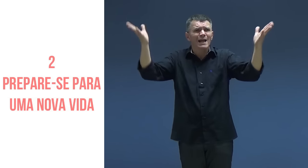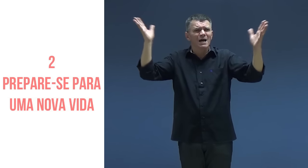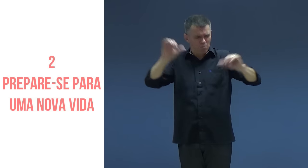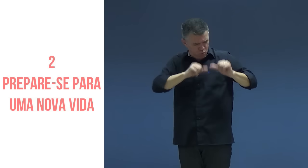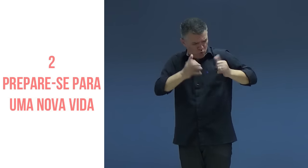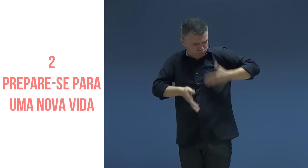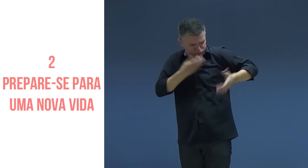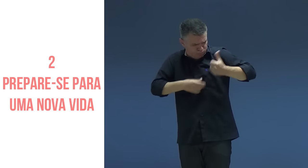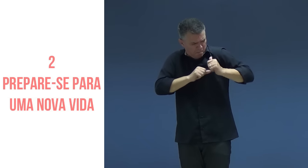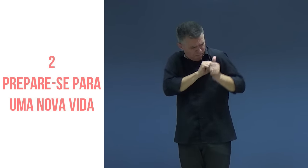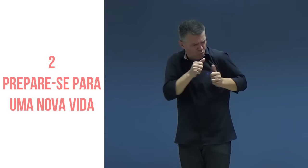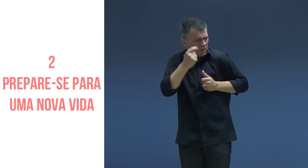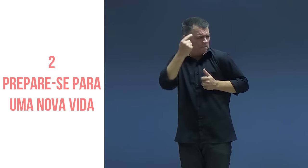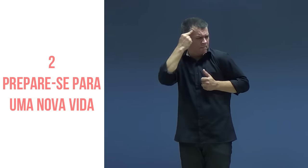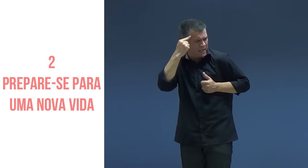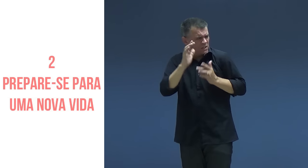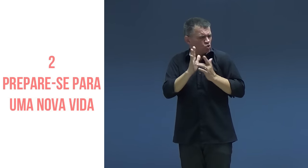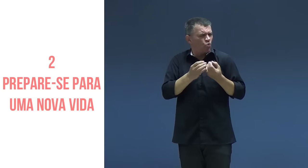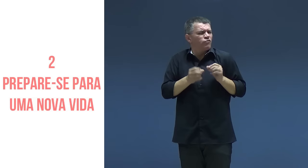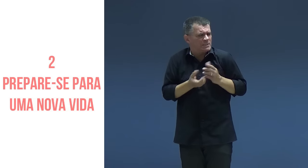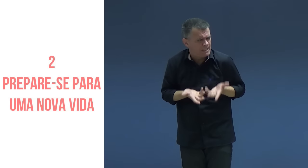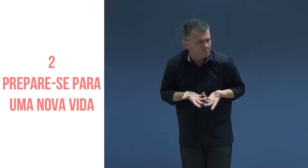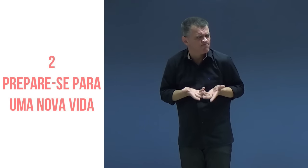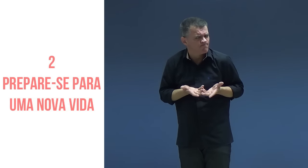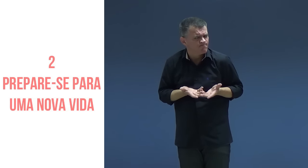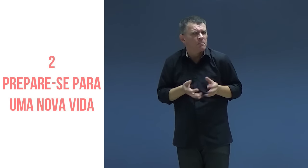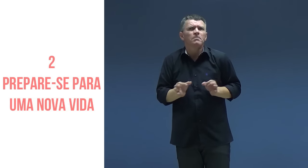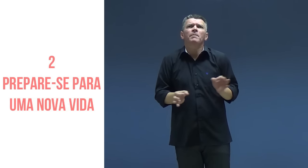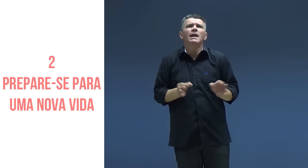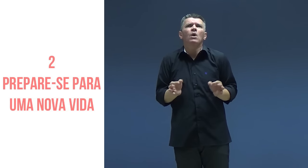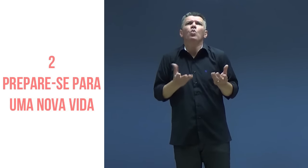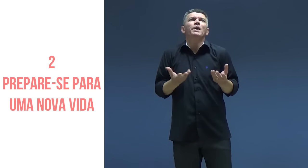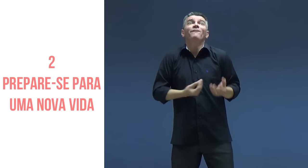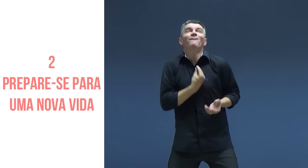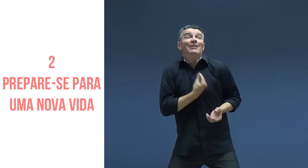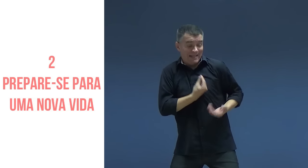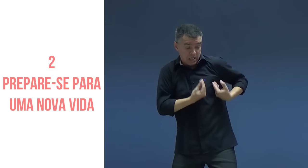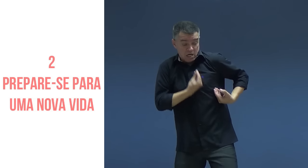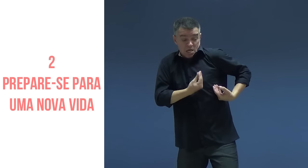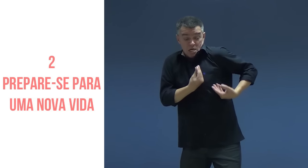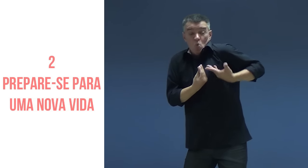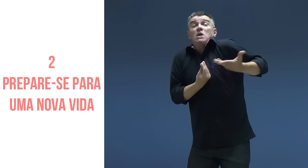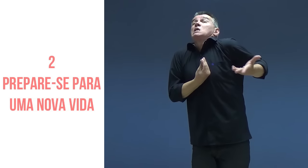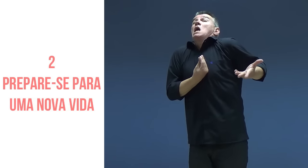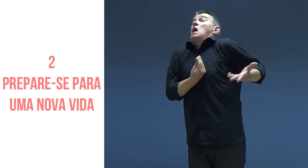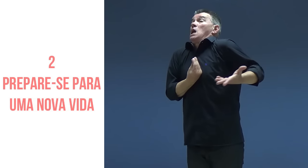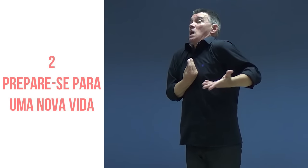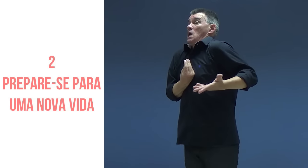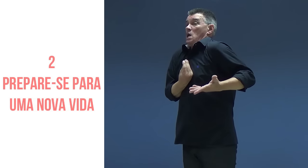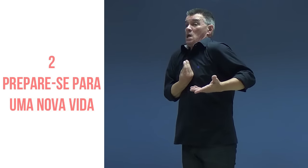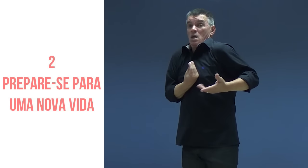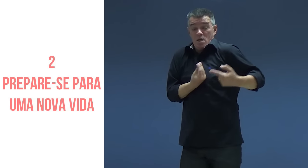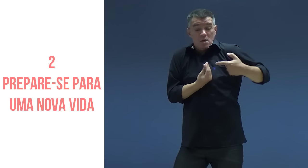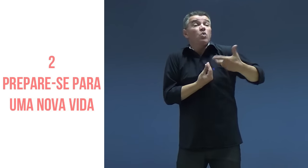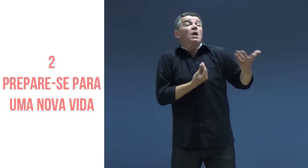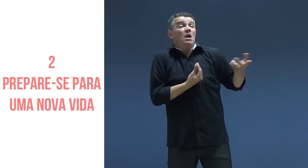Né? Se prepare para isso, para você ter essa mudança de vida. Pense no que você pode fazer para ter essa vida nova.